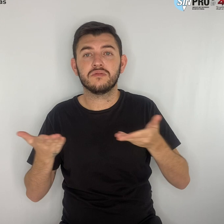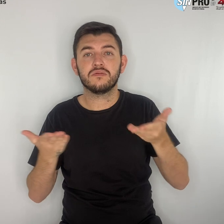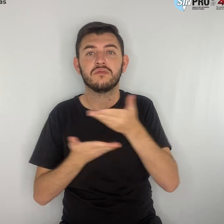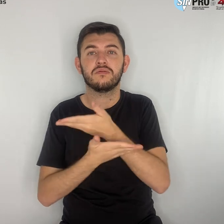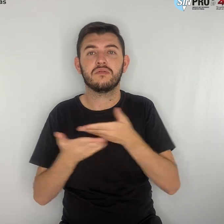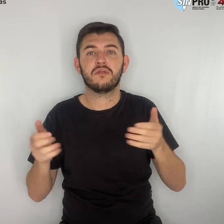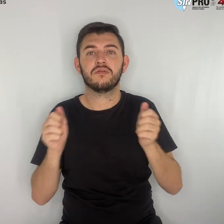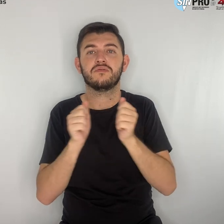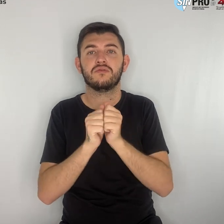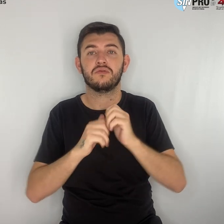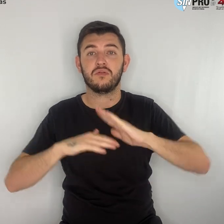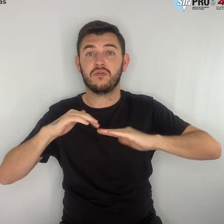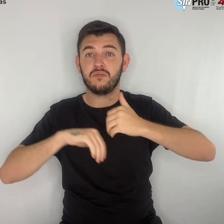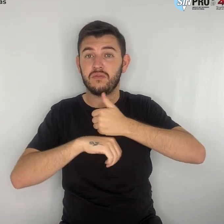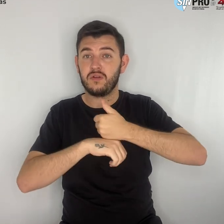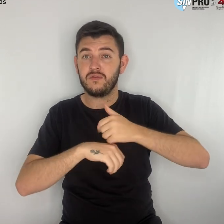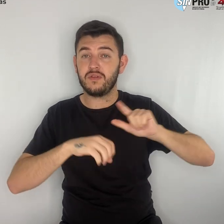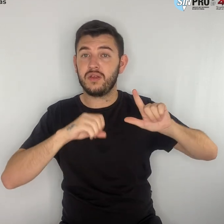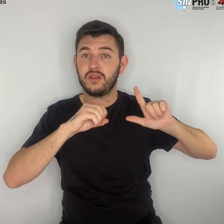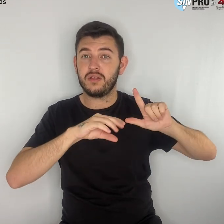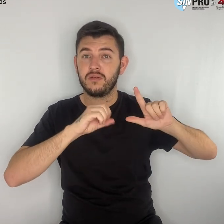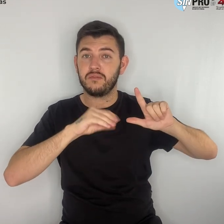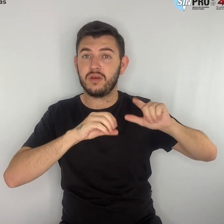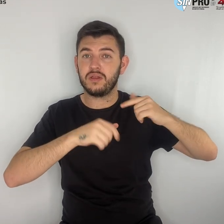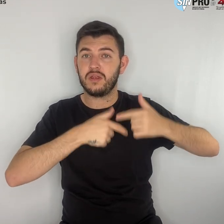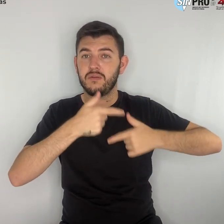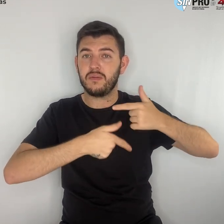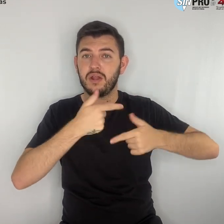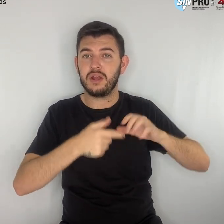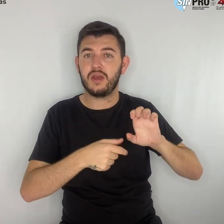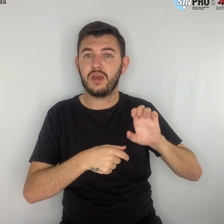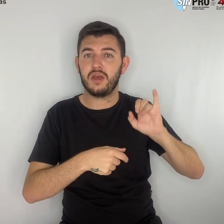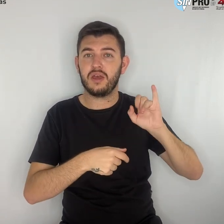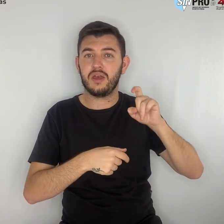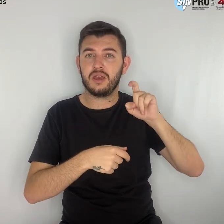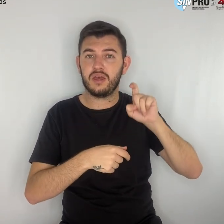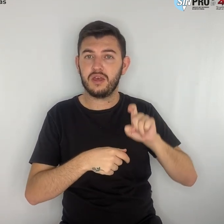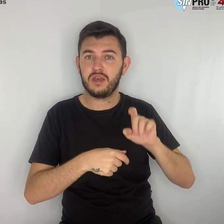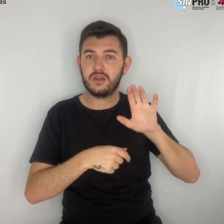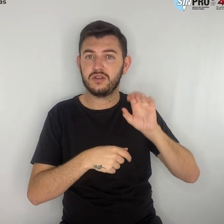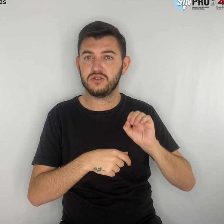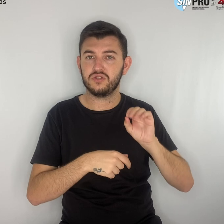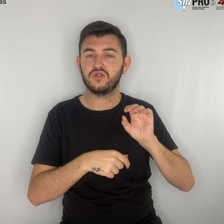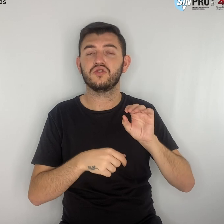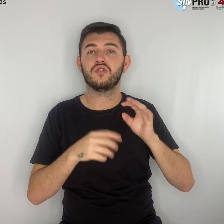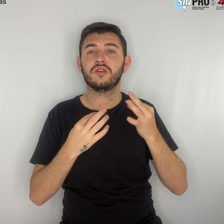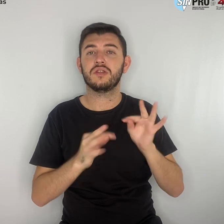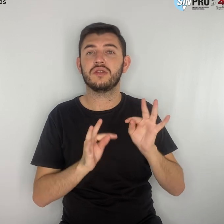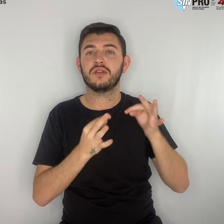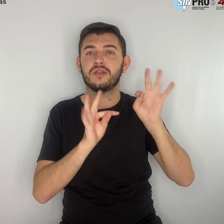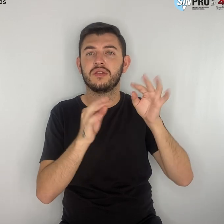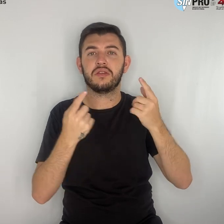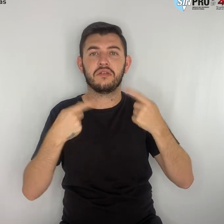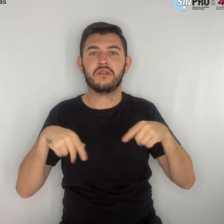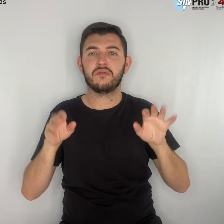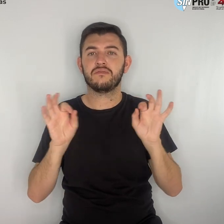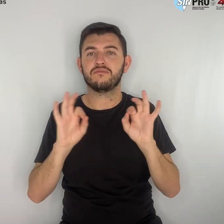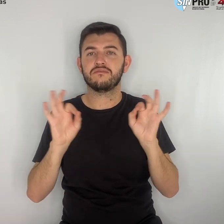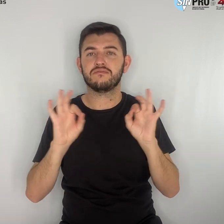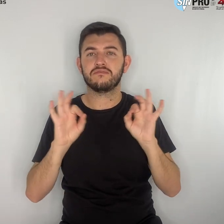licenciados para cada eixo tecnológico, sem a necessidade do nortório saber, ser